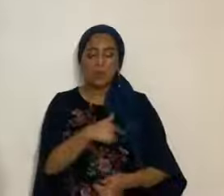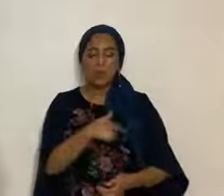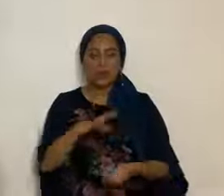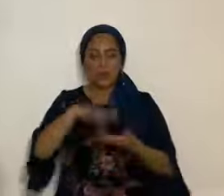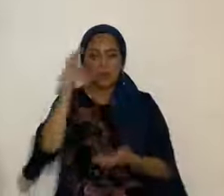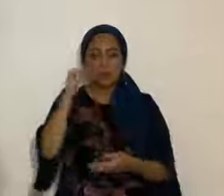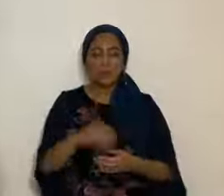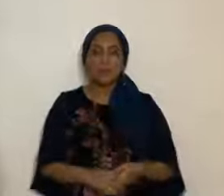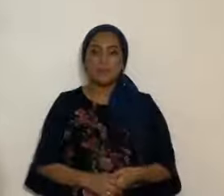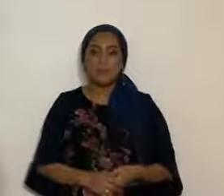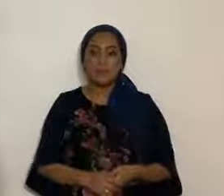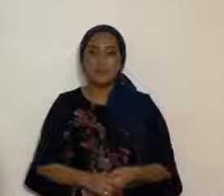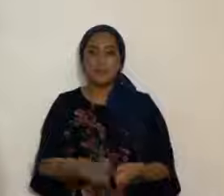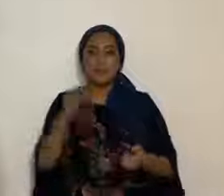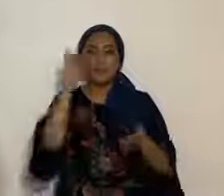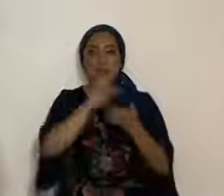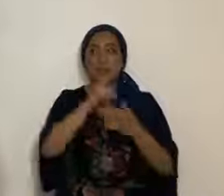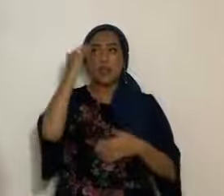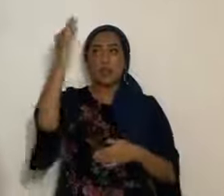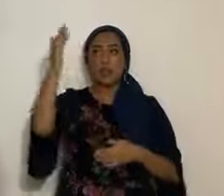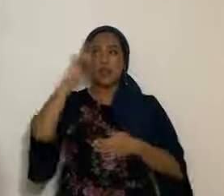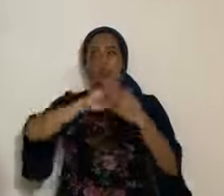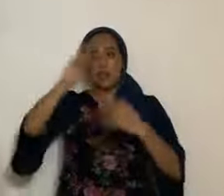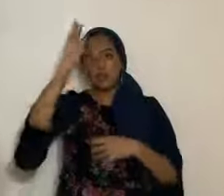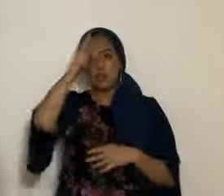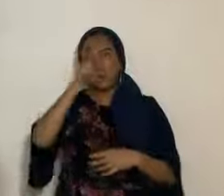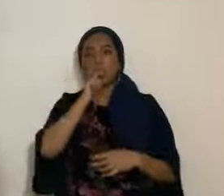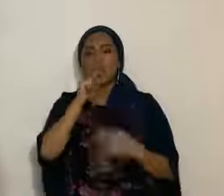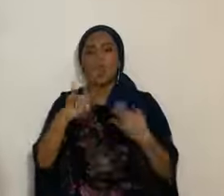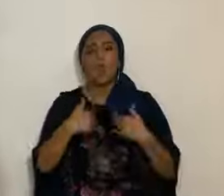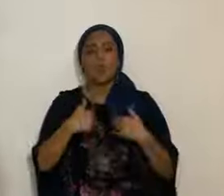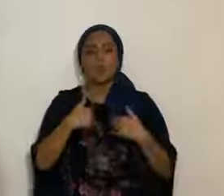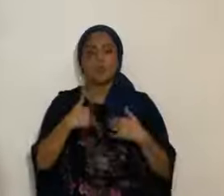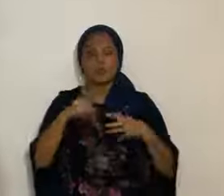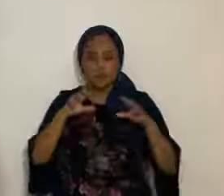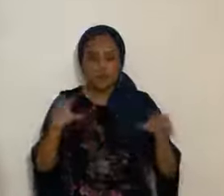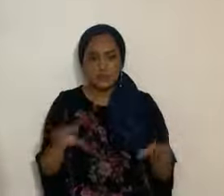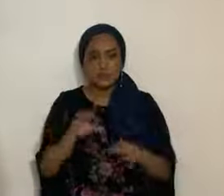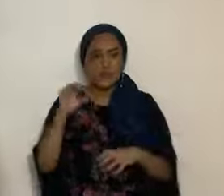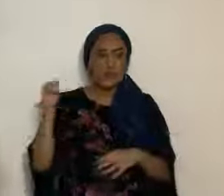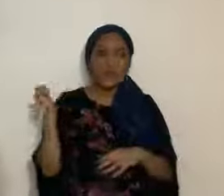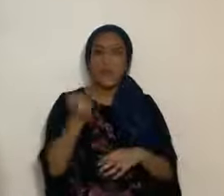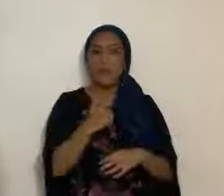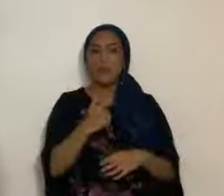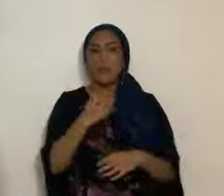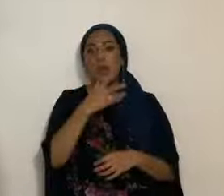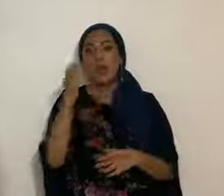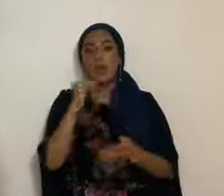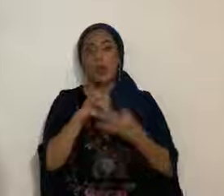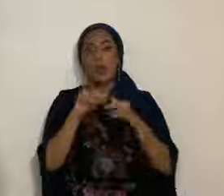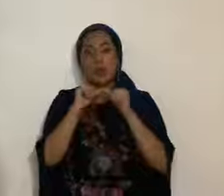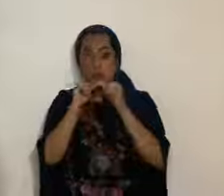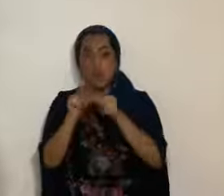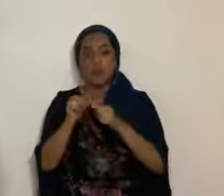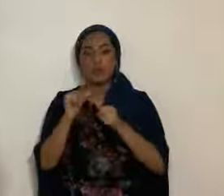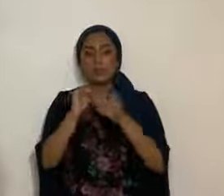siguiente: que el Eterno es quien tiene control de todas las circunstancias, y que siempre debemos dejar que sea Él